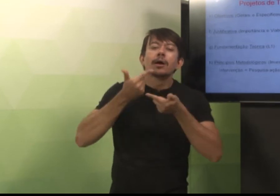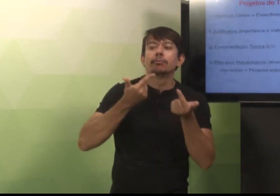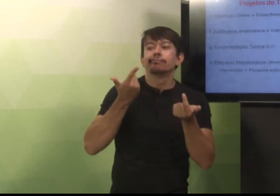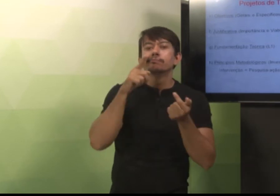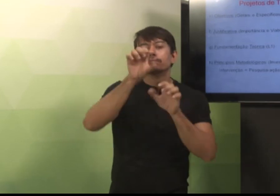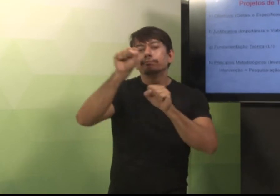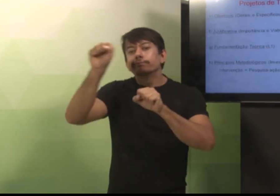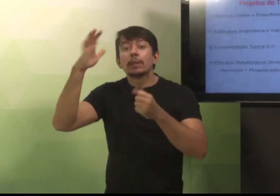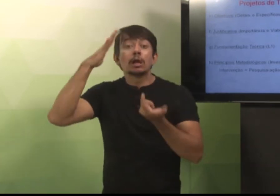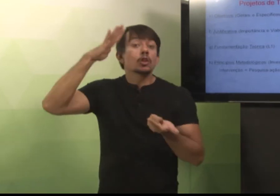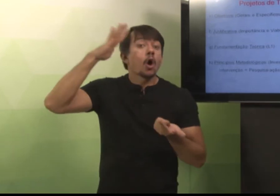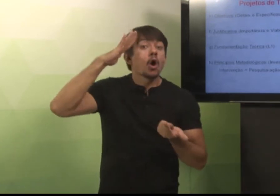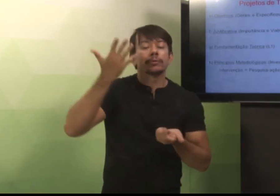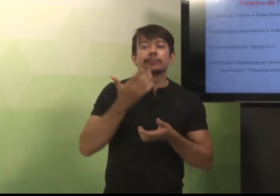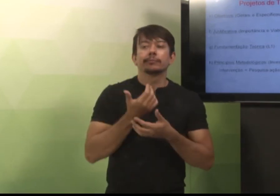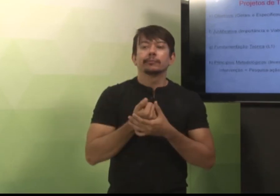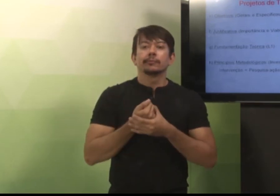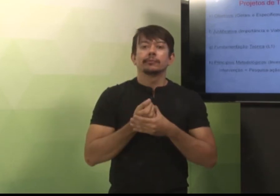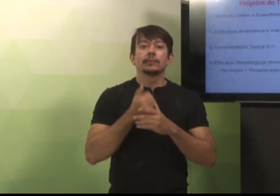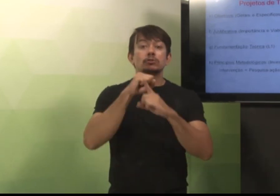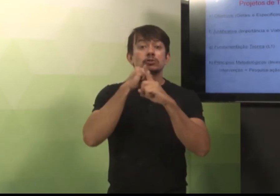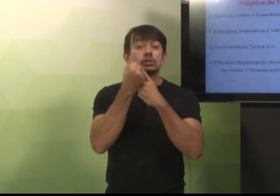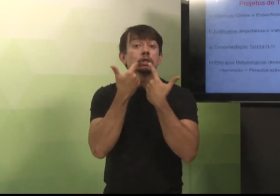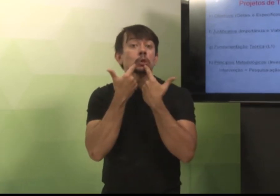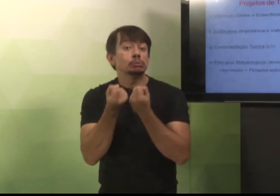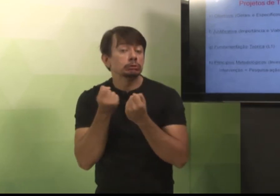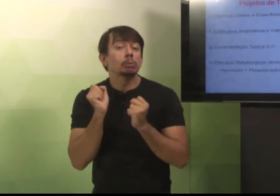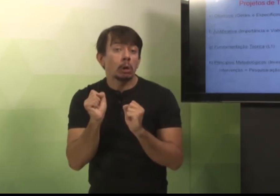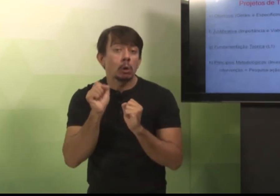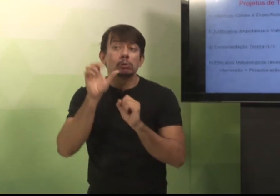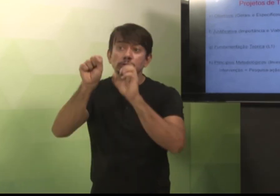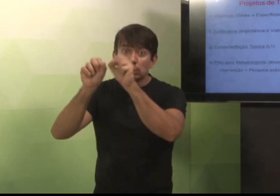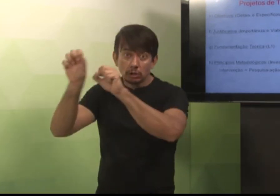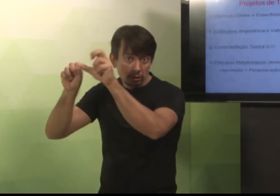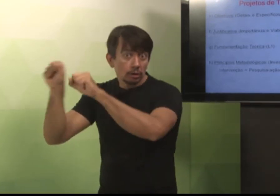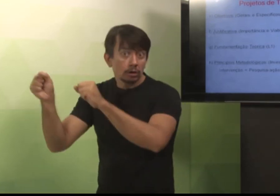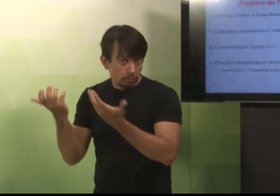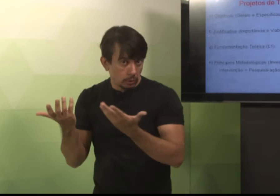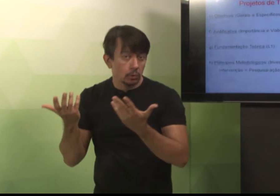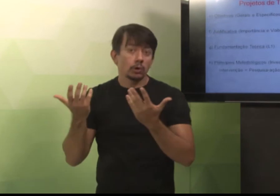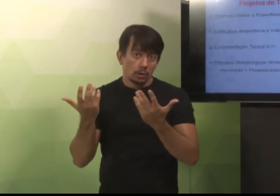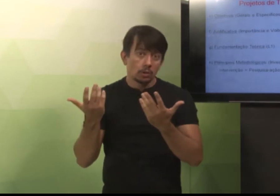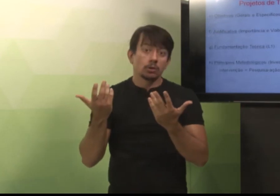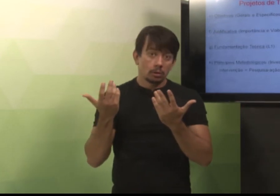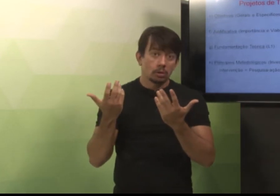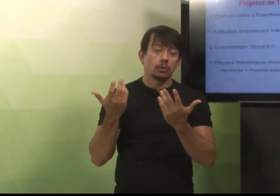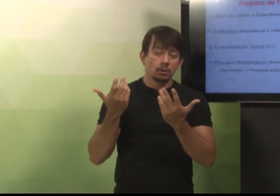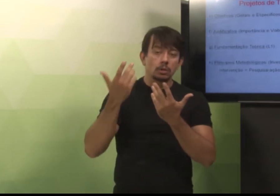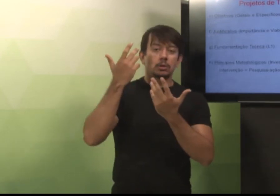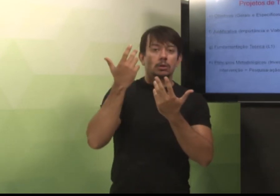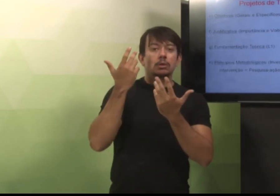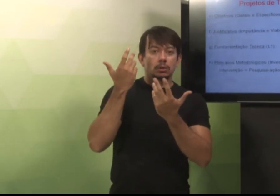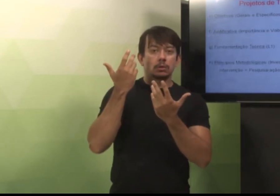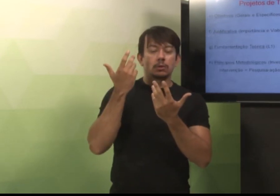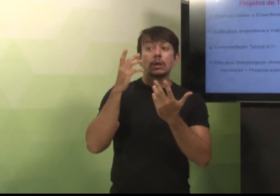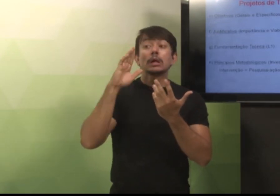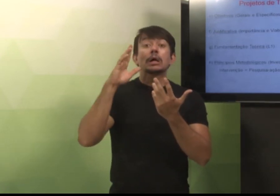com foco na L1, o trabalho a ser desenvolvido. Qual a teoria que embasa isso? Sociolinguística, quais os autores que falam sobre